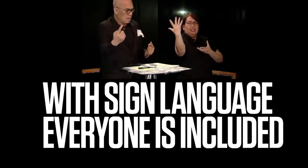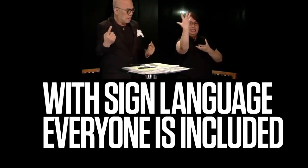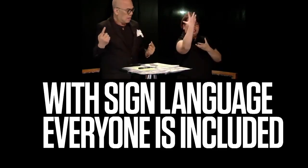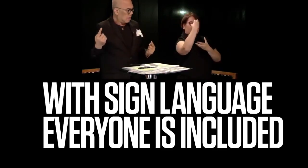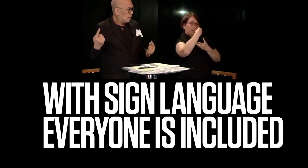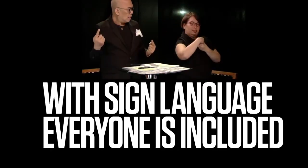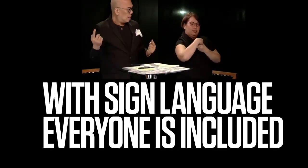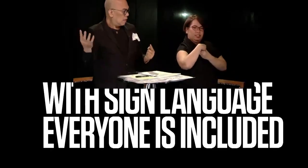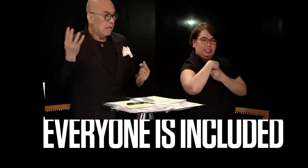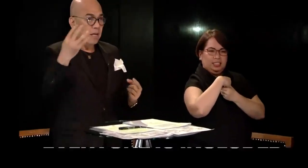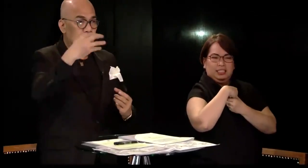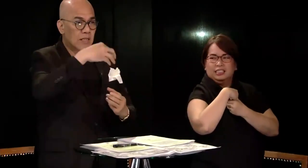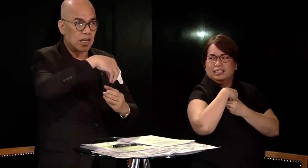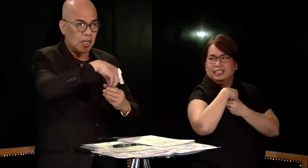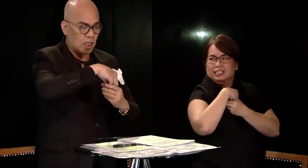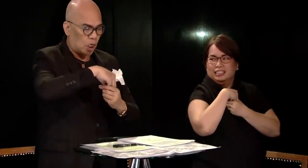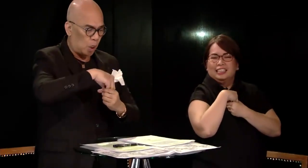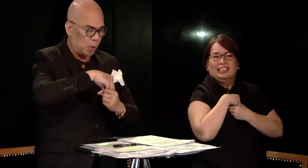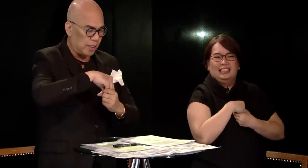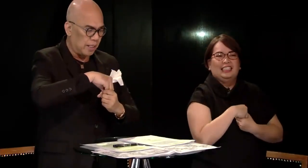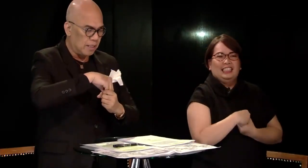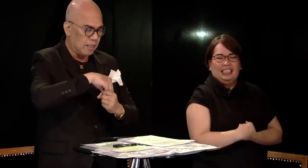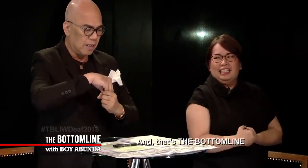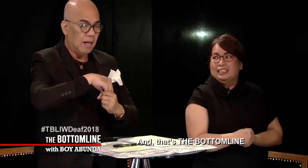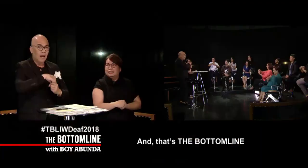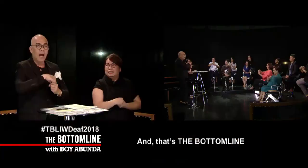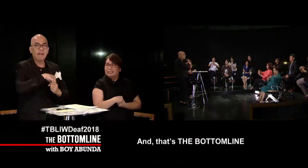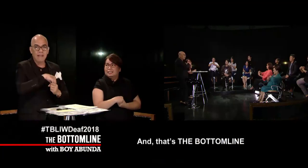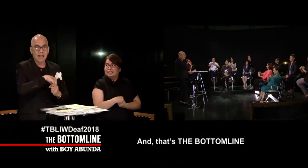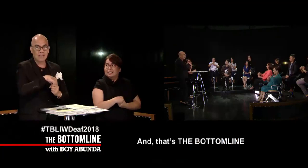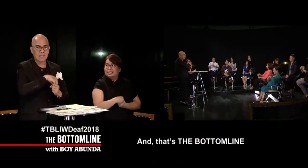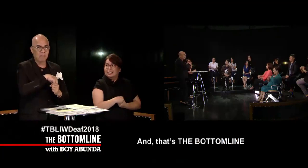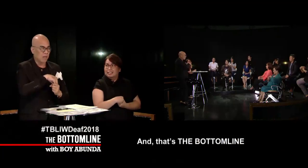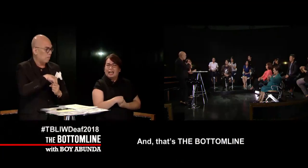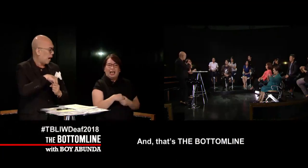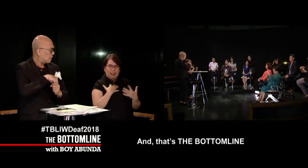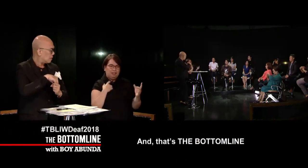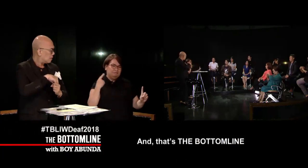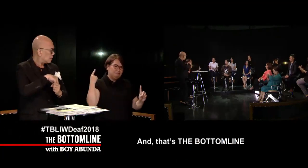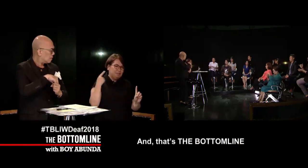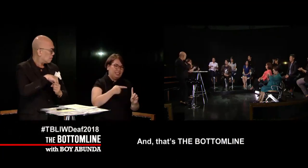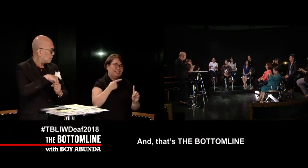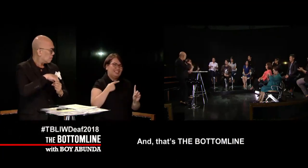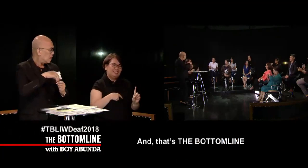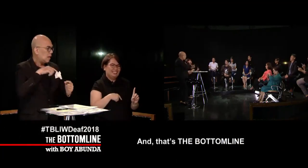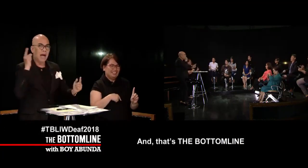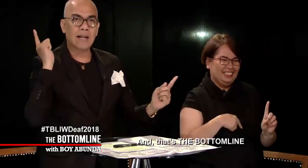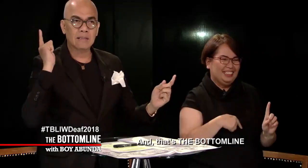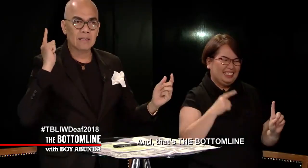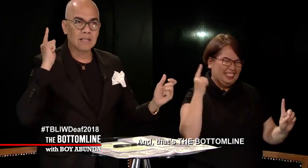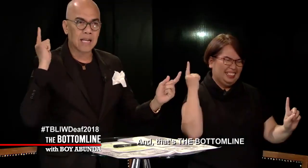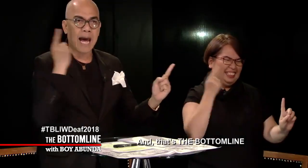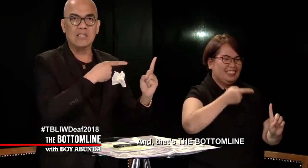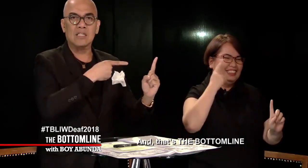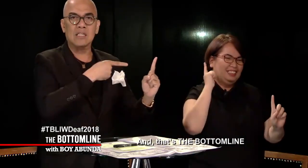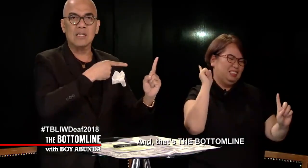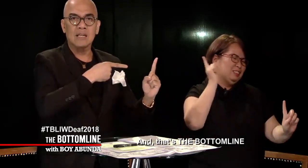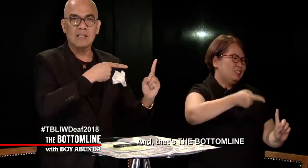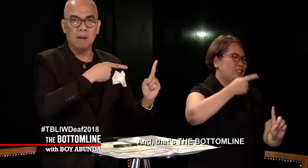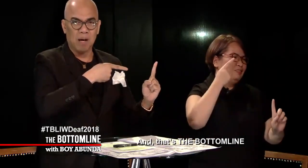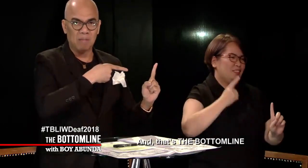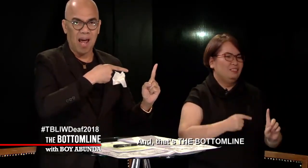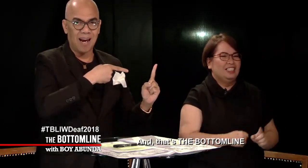everyone Is included. is included, and that's the bottom line. And